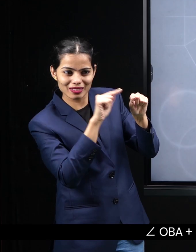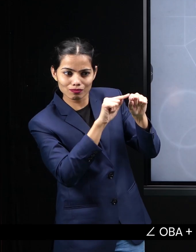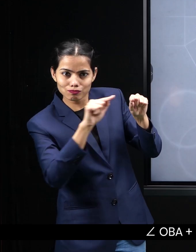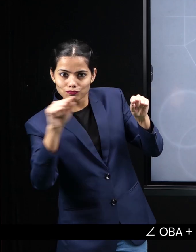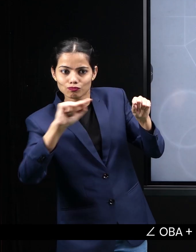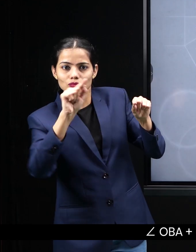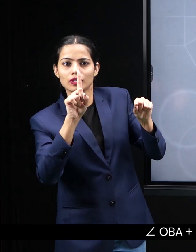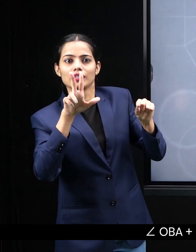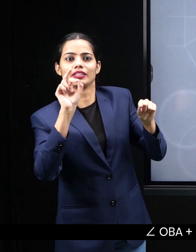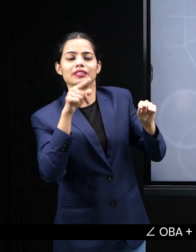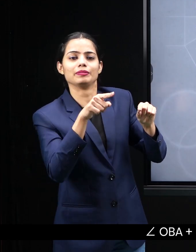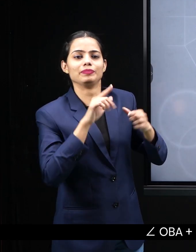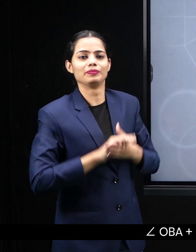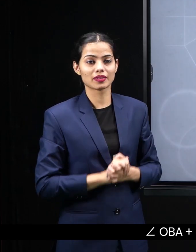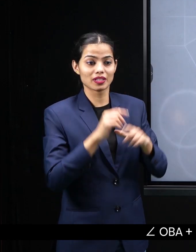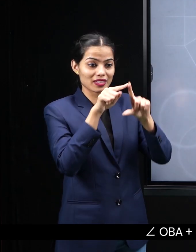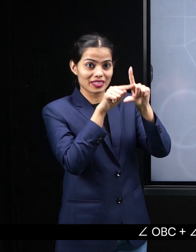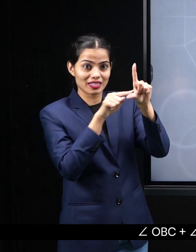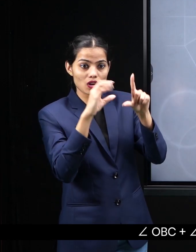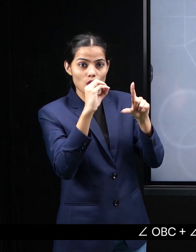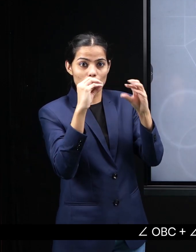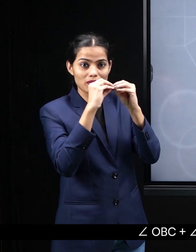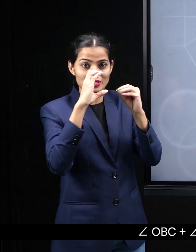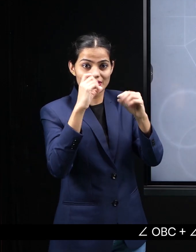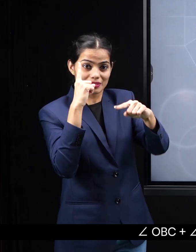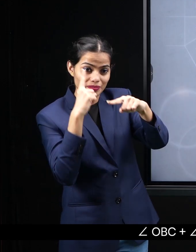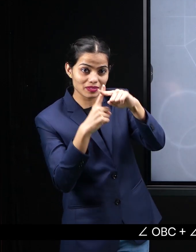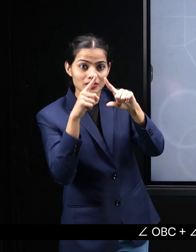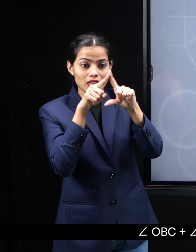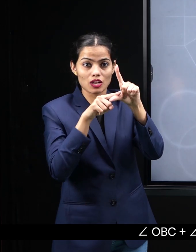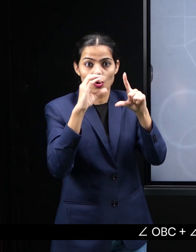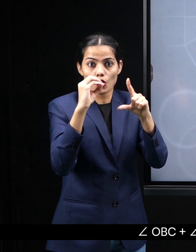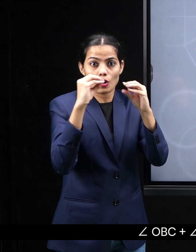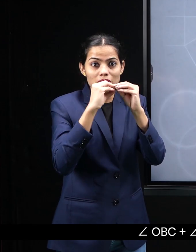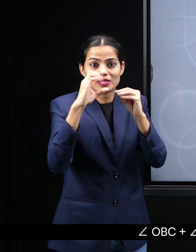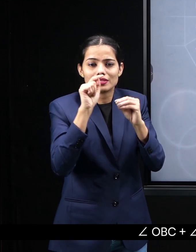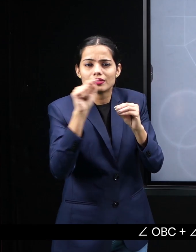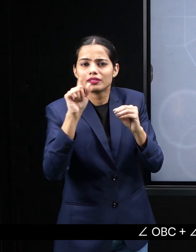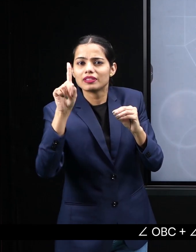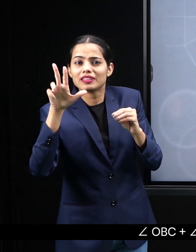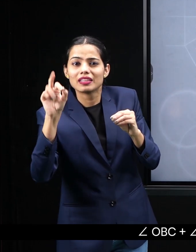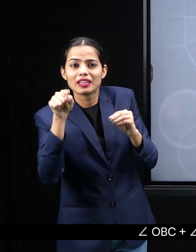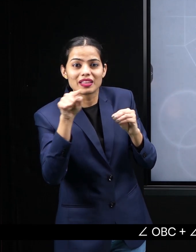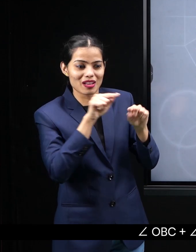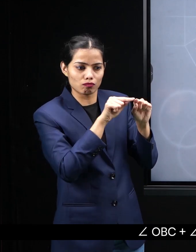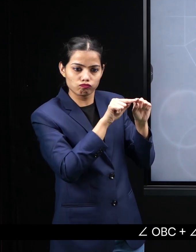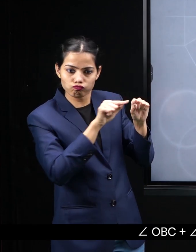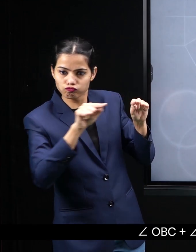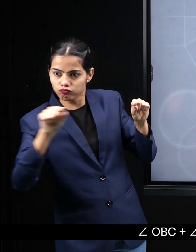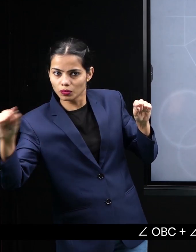பாகை, அதாவது நேரியல் ஜோடி. குறுங்கோணம் OBC கூட்டல் குறுங்கோணம் OBC ஈடு